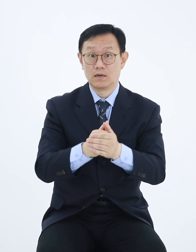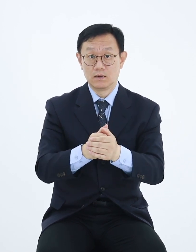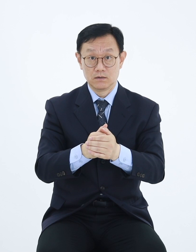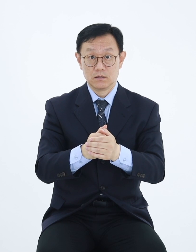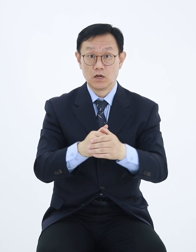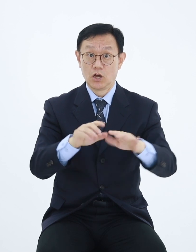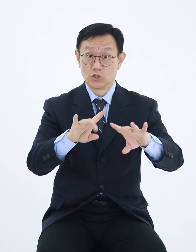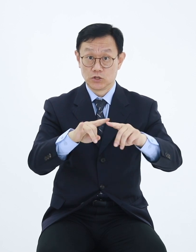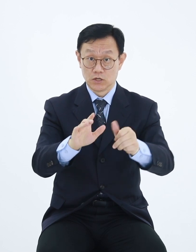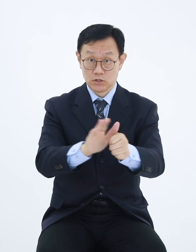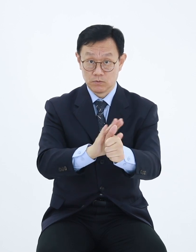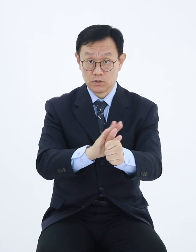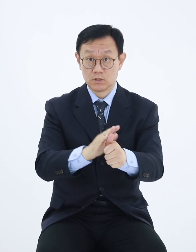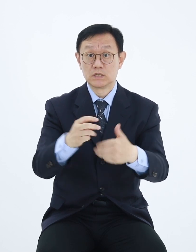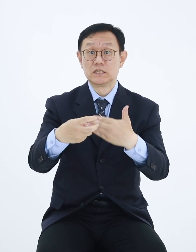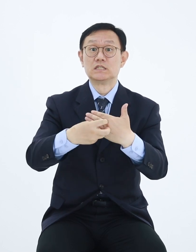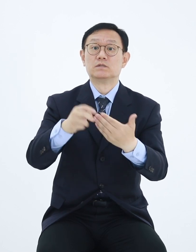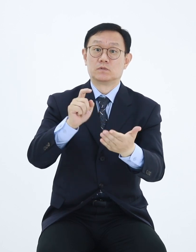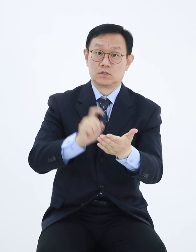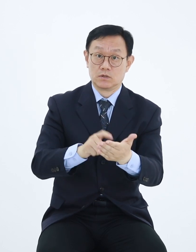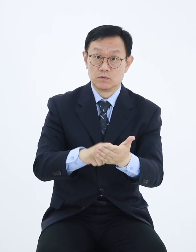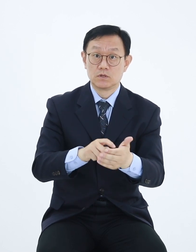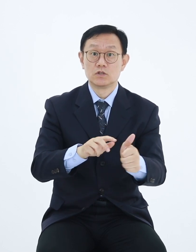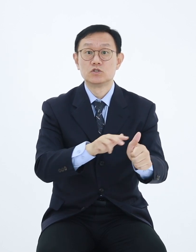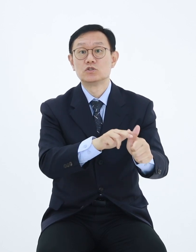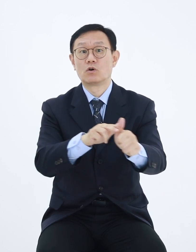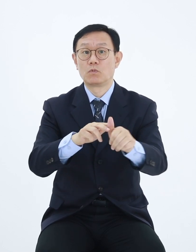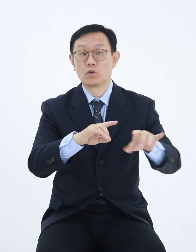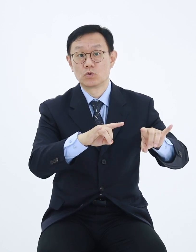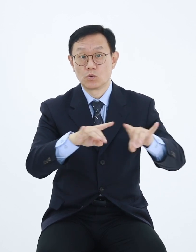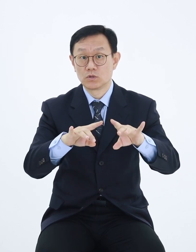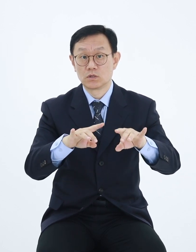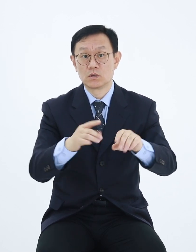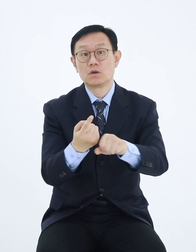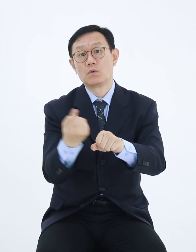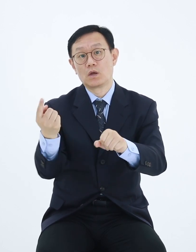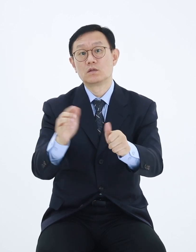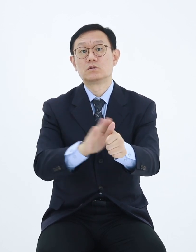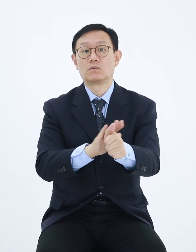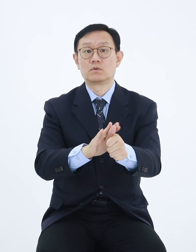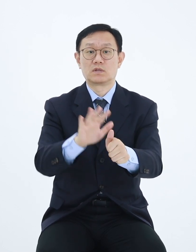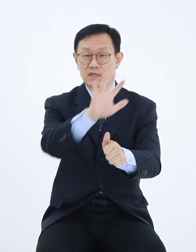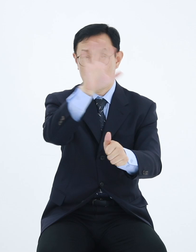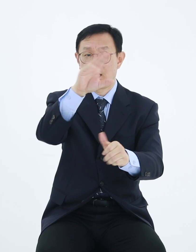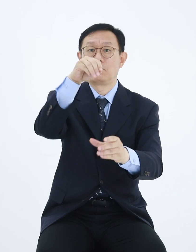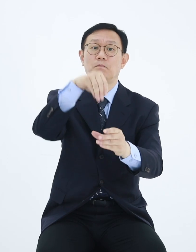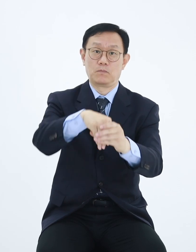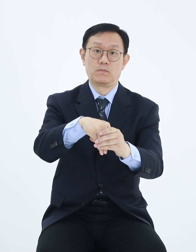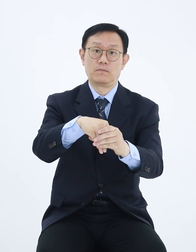전자 서비스와 응급서비스 같은 정보통신 및 기타 서비스도 포함됩니다